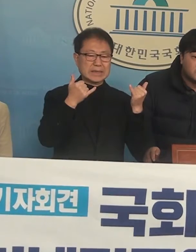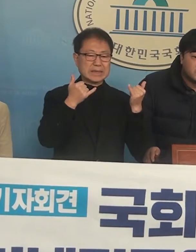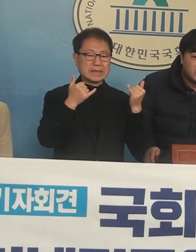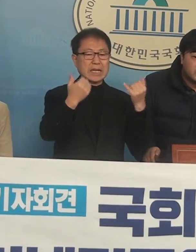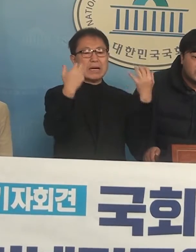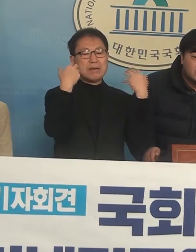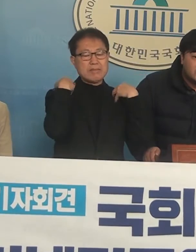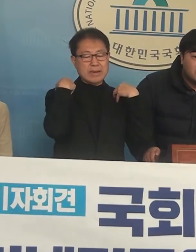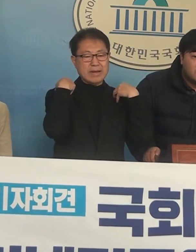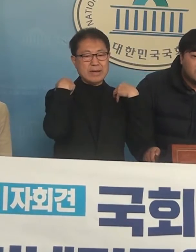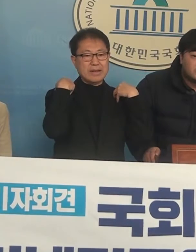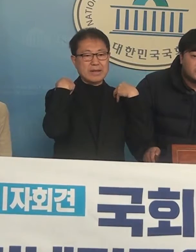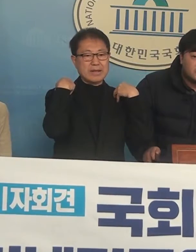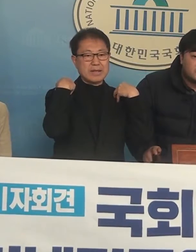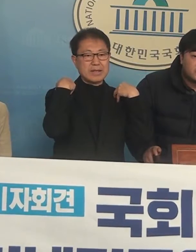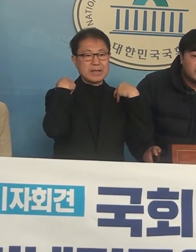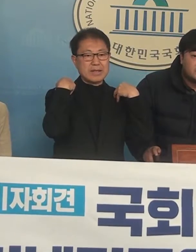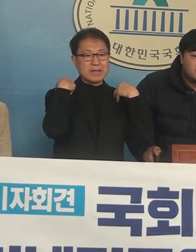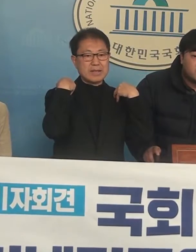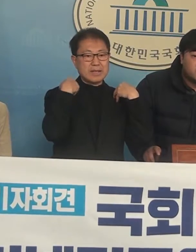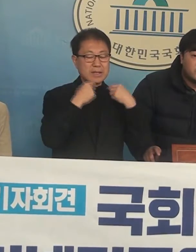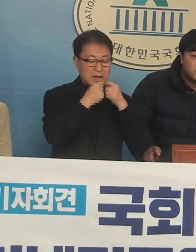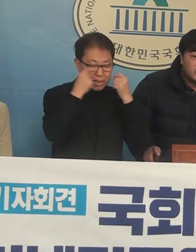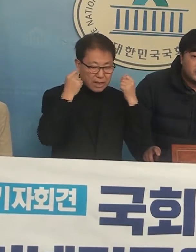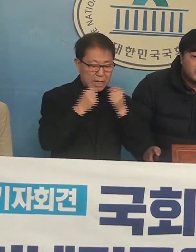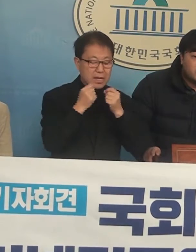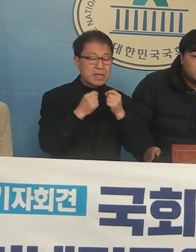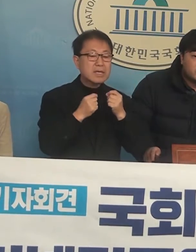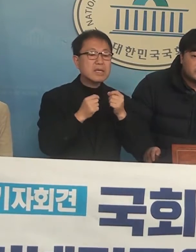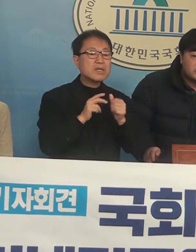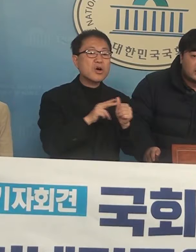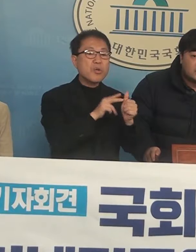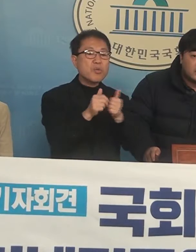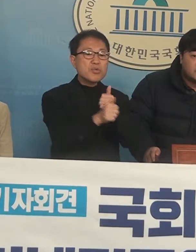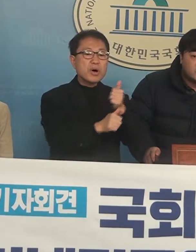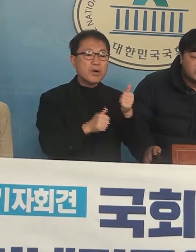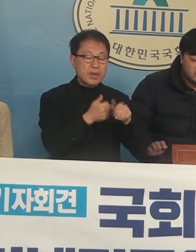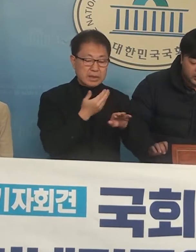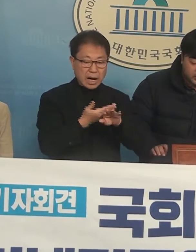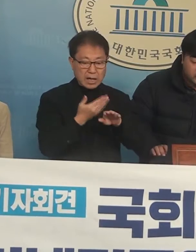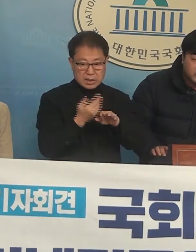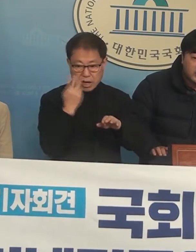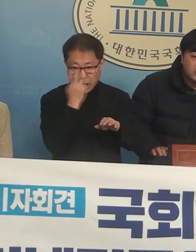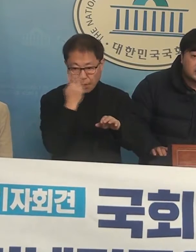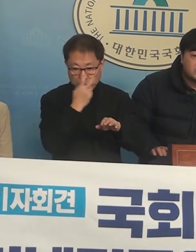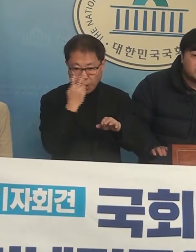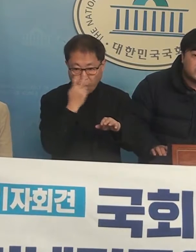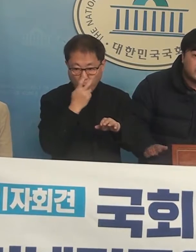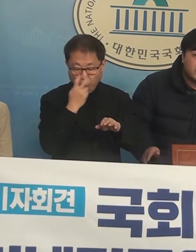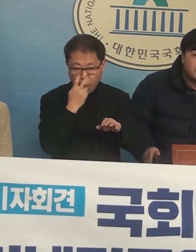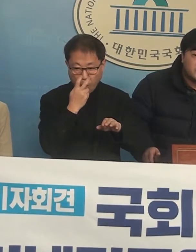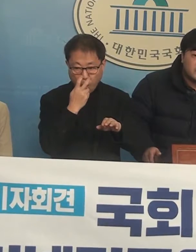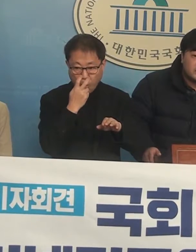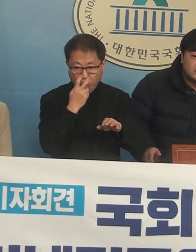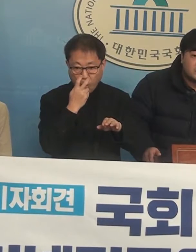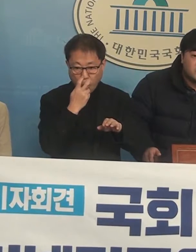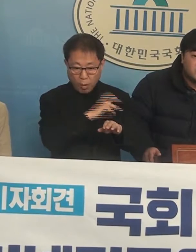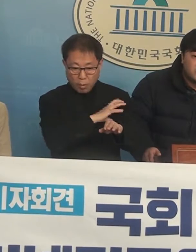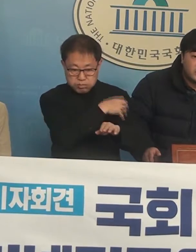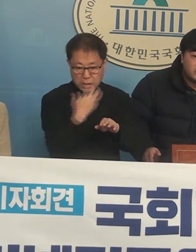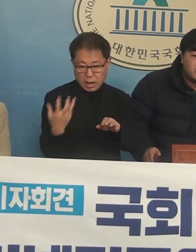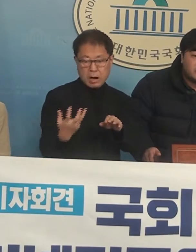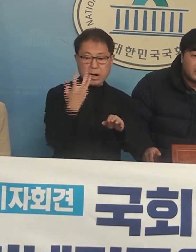되는 부분입니다. 어째서 개인정보위원회 혹은 다른 감독기구의 권한까지 유탈해